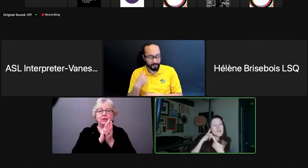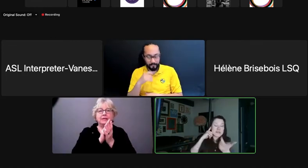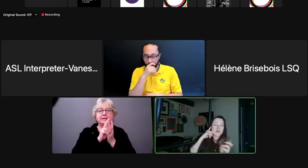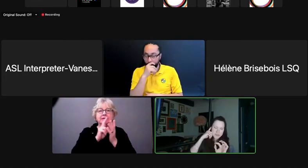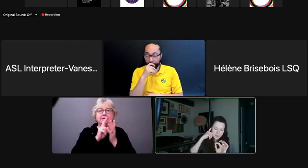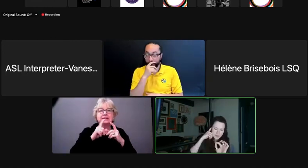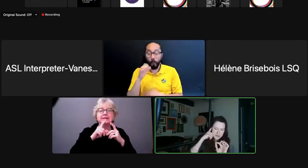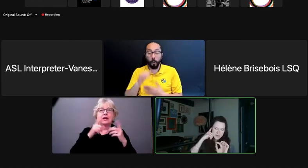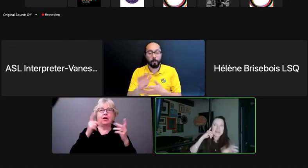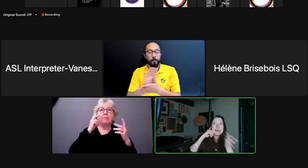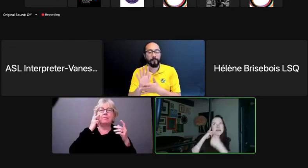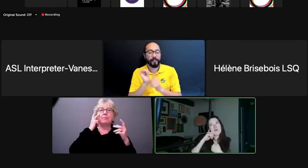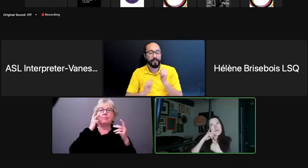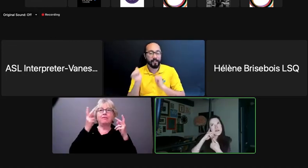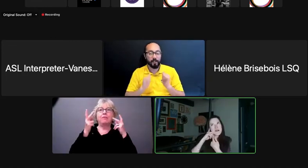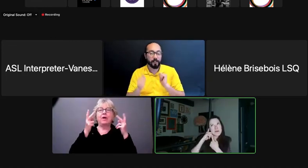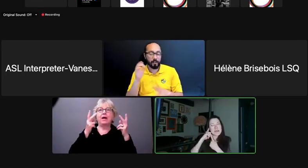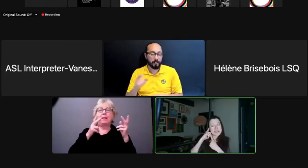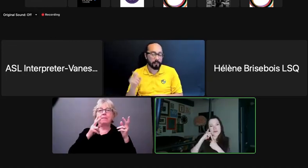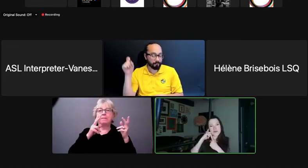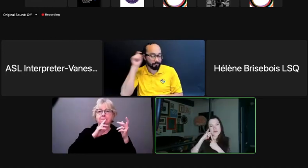de vidéo dont on parle